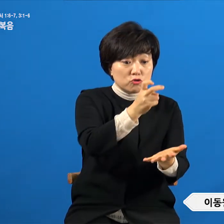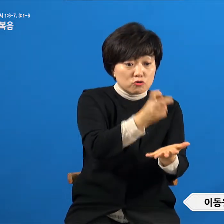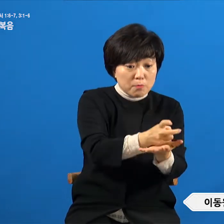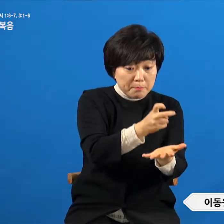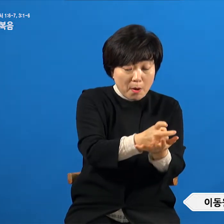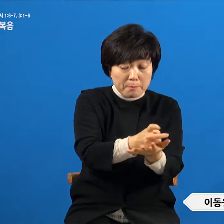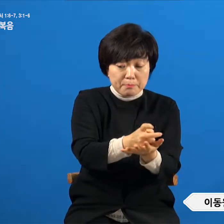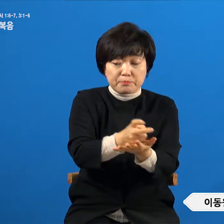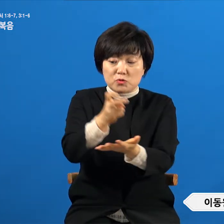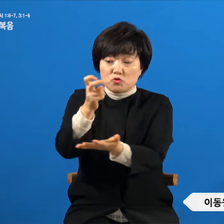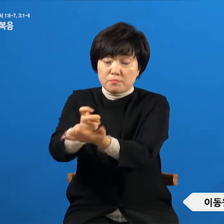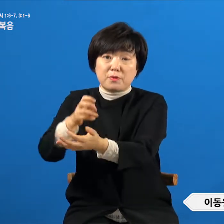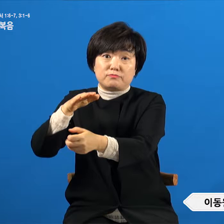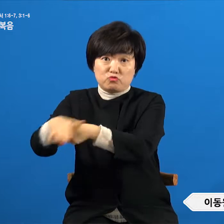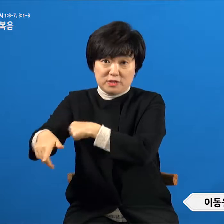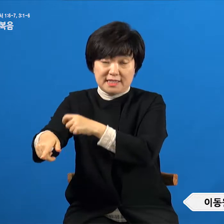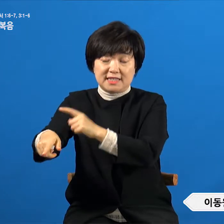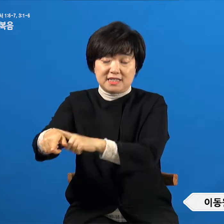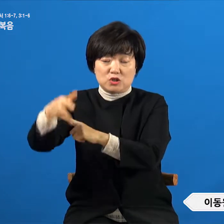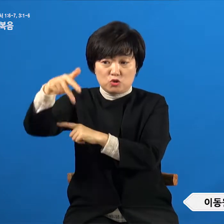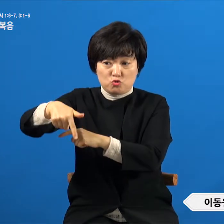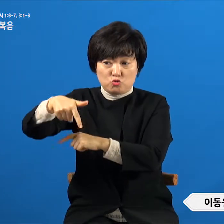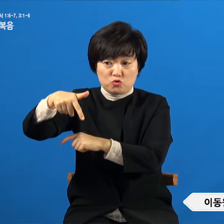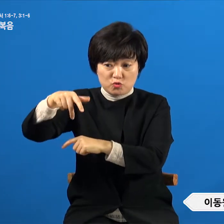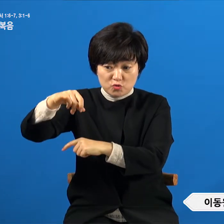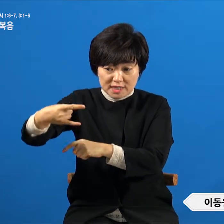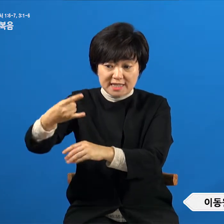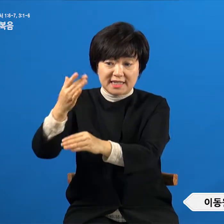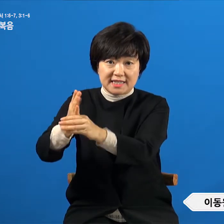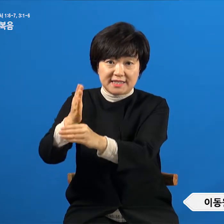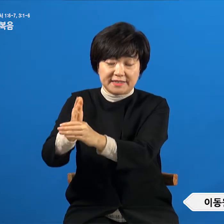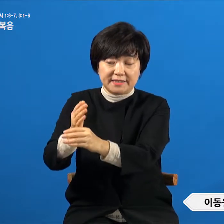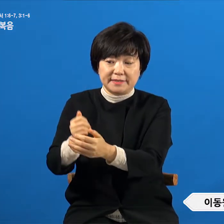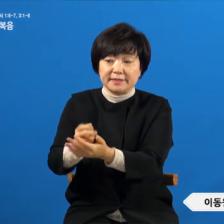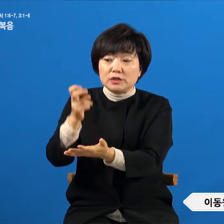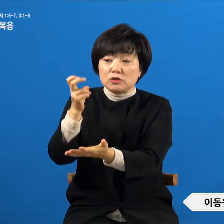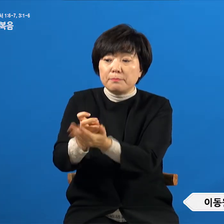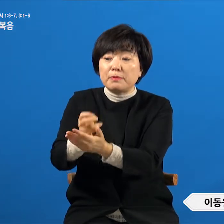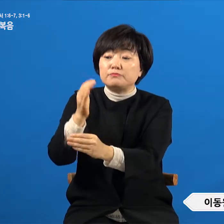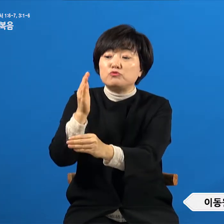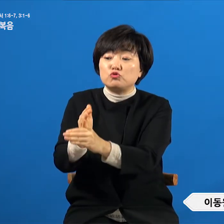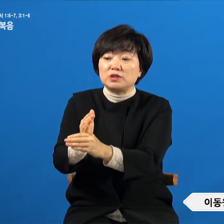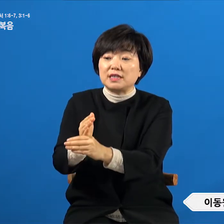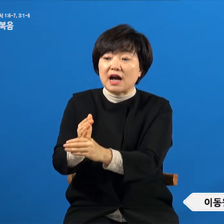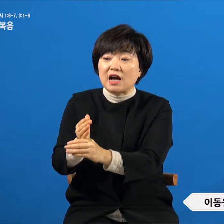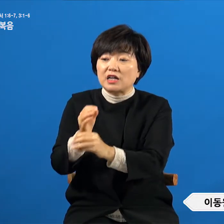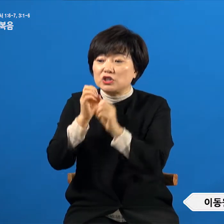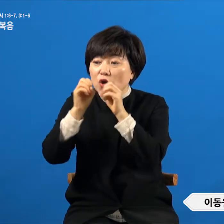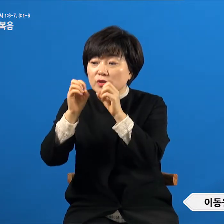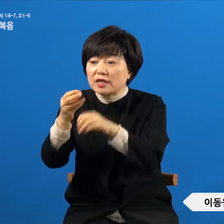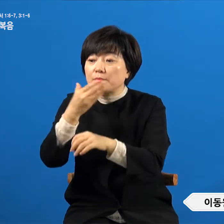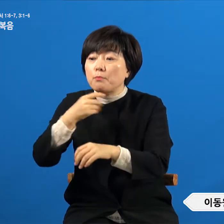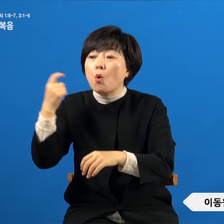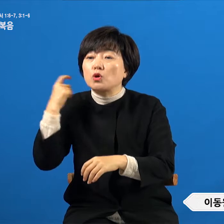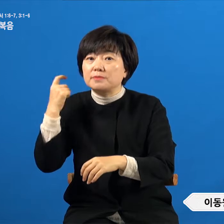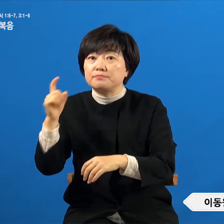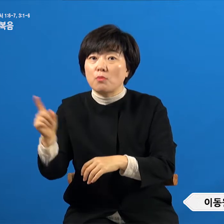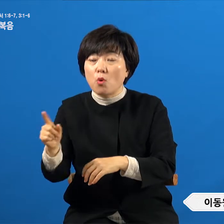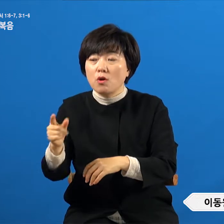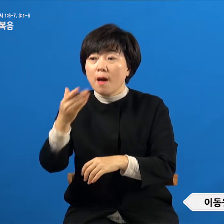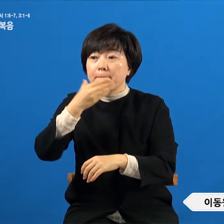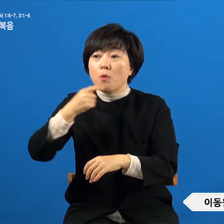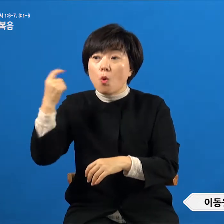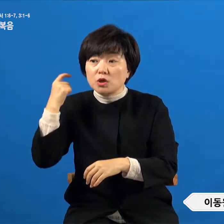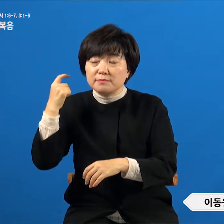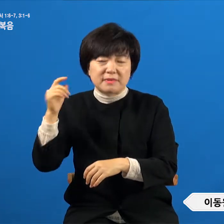전하고 있었던 메시지는 뭐냐? 그들은 그것도 복음이라고 말했어요. 바울은 복음이 아니라고 말합니다. 그것은